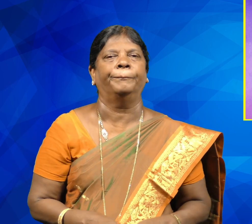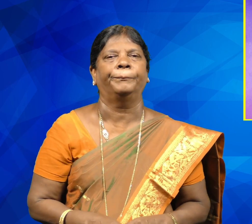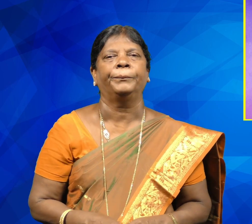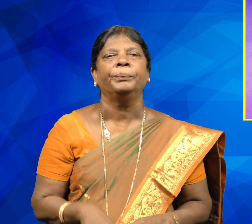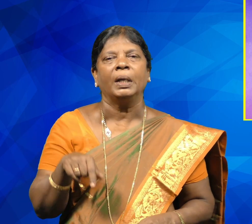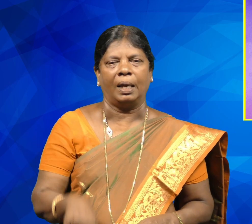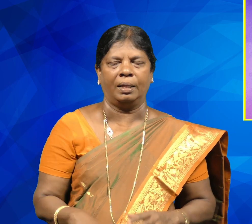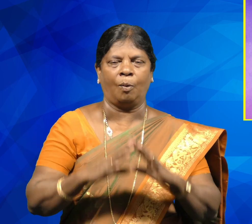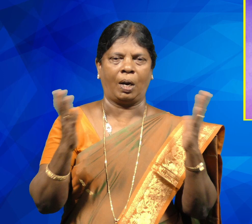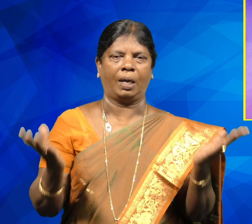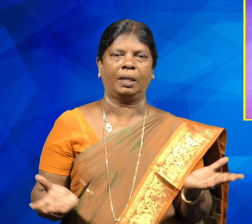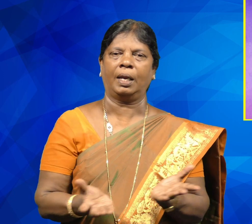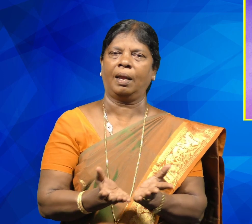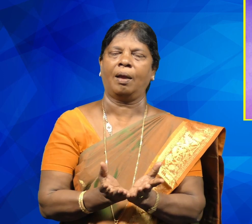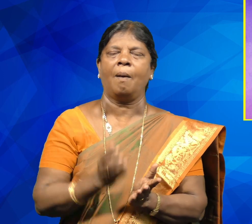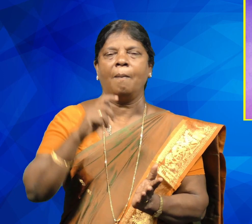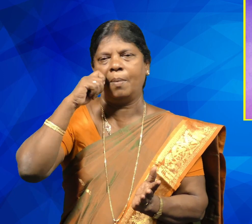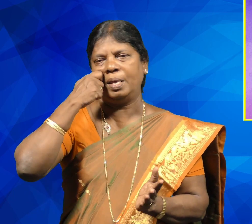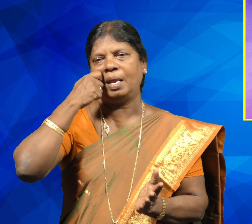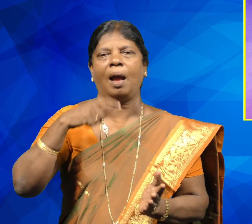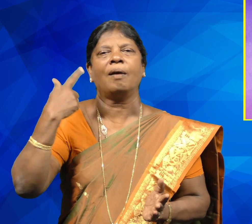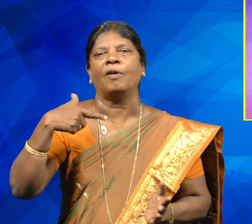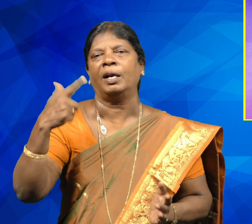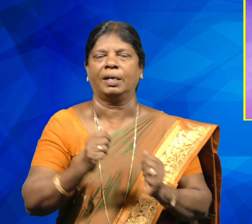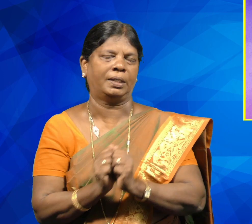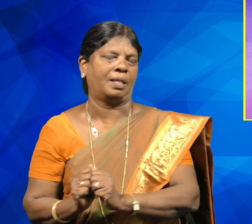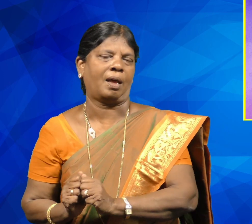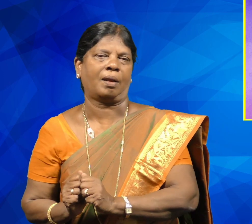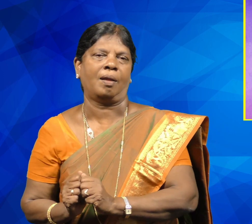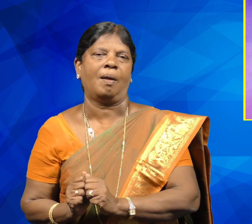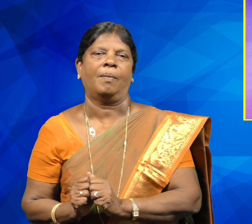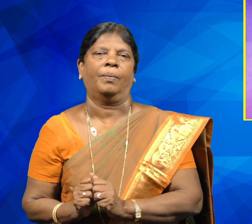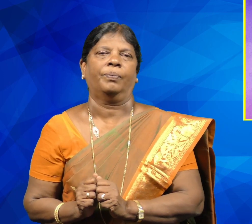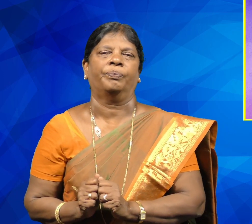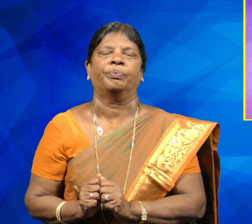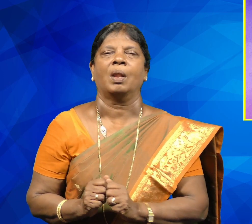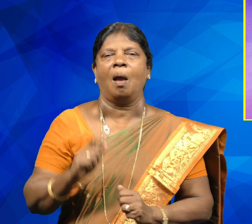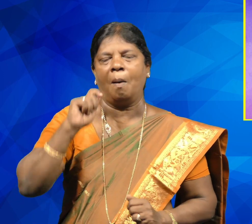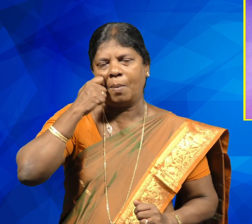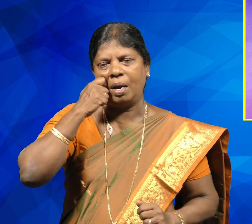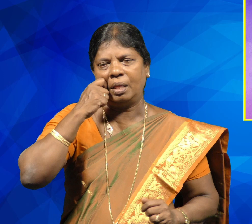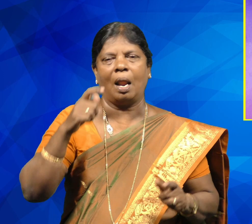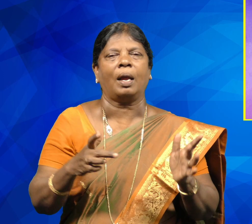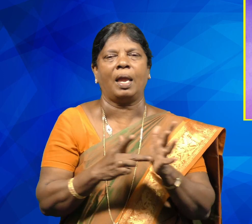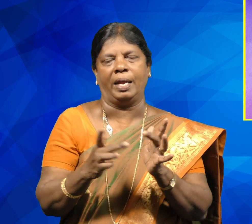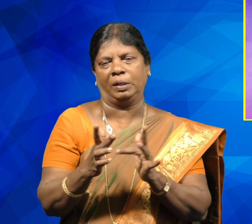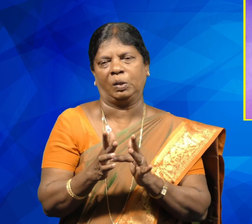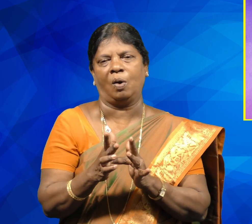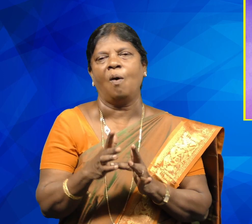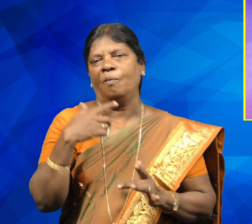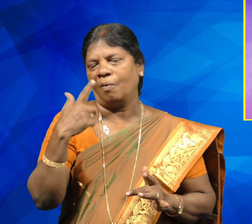வரலாற்று பேர் உண்மை. இந்த உலகத்திலே மனிதனாக வாழ்ந்தார். தான் மனித